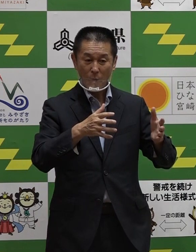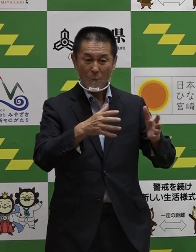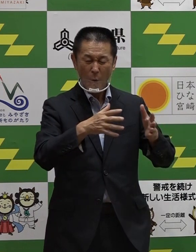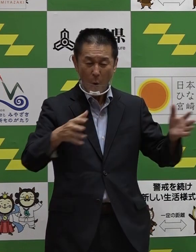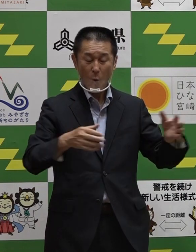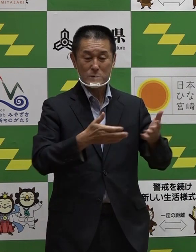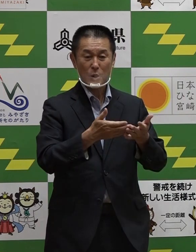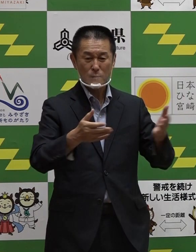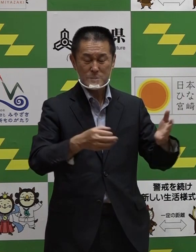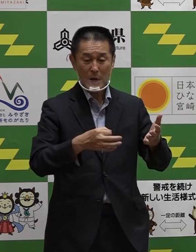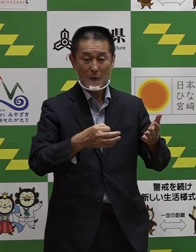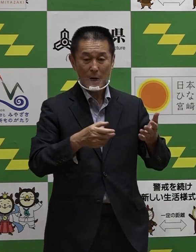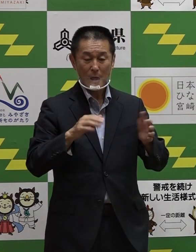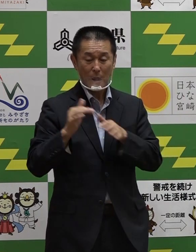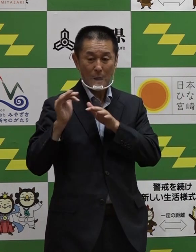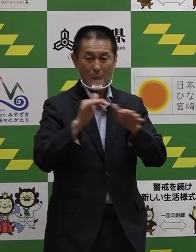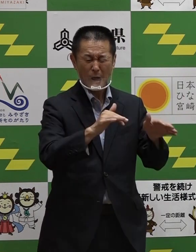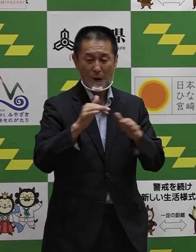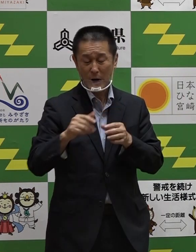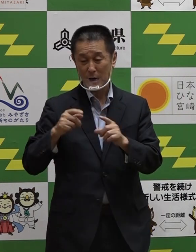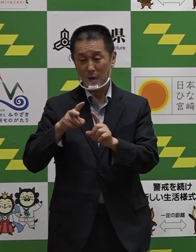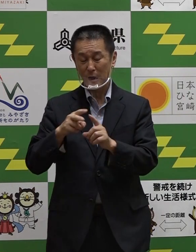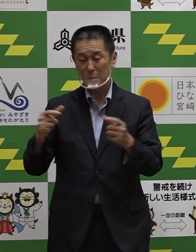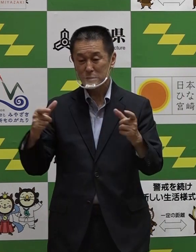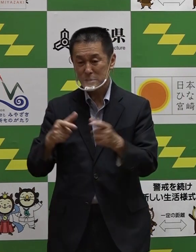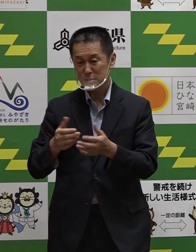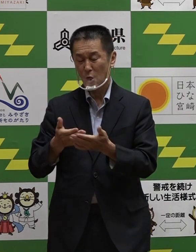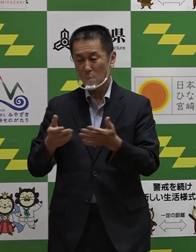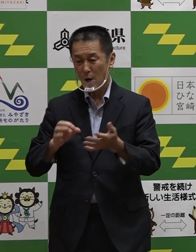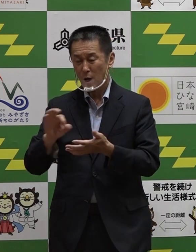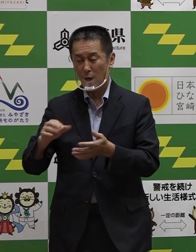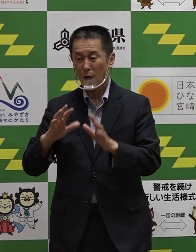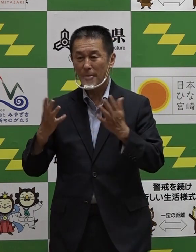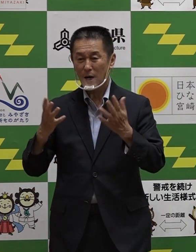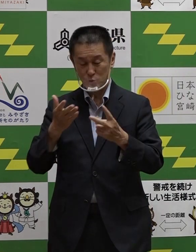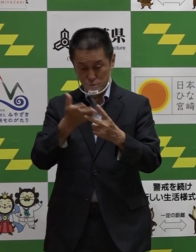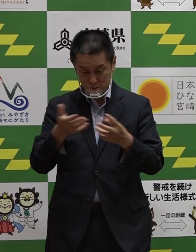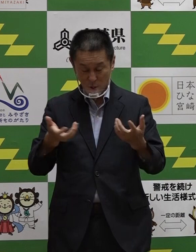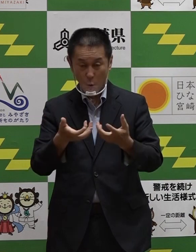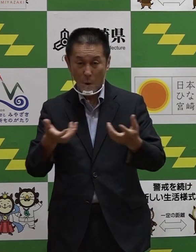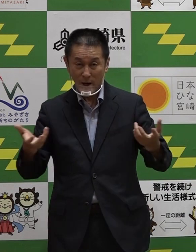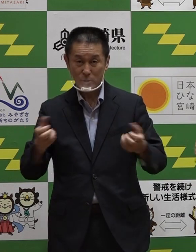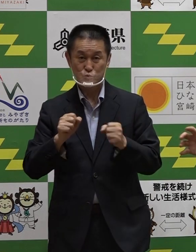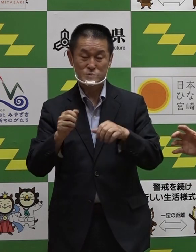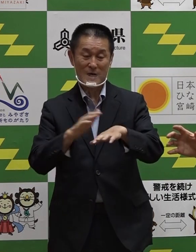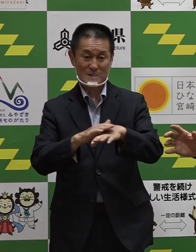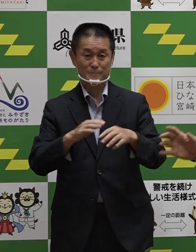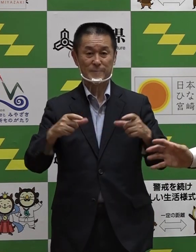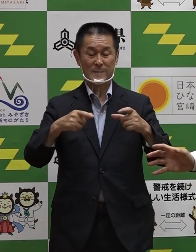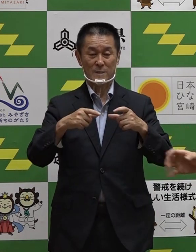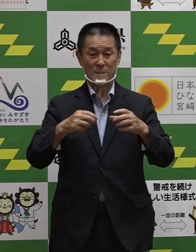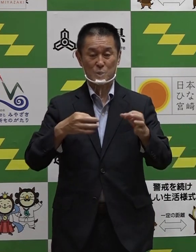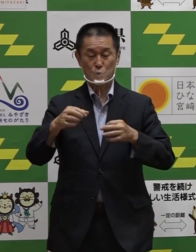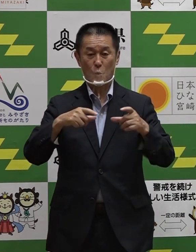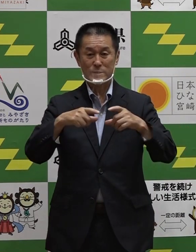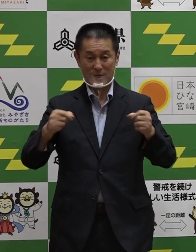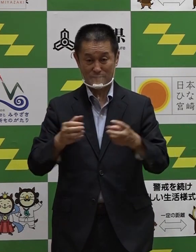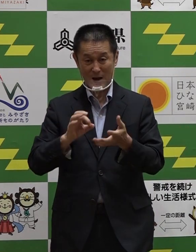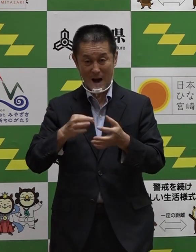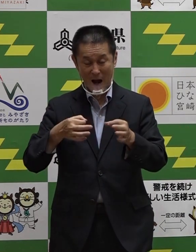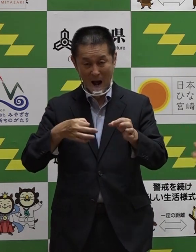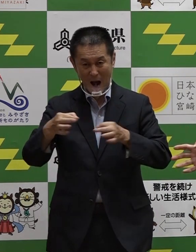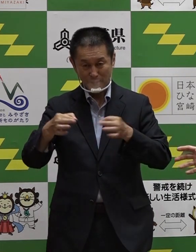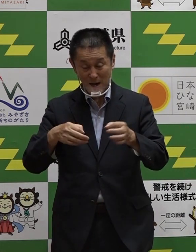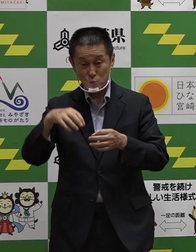街に使われないというような問題があるので、それを分けるというようなやり方で商品券を販売するという